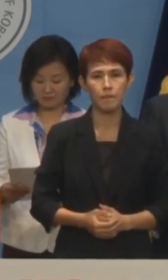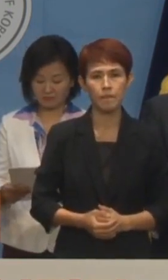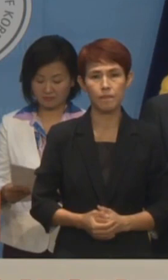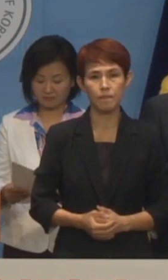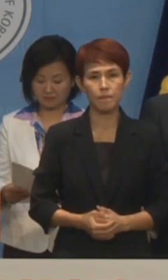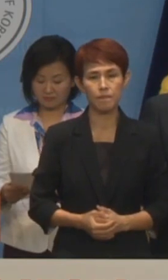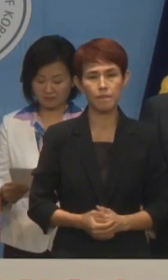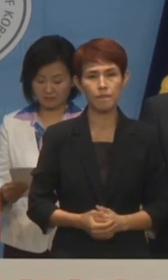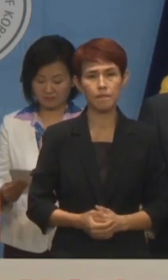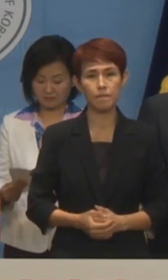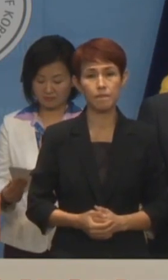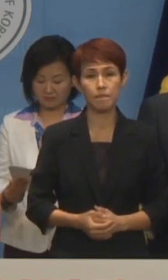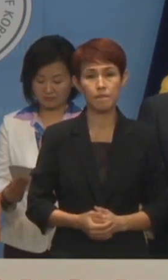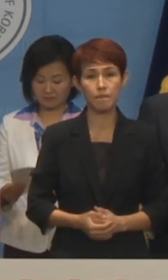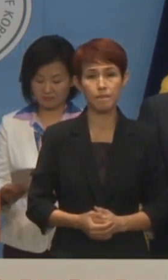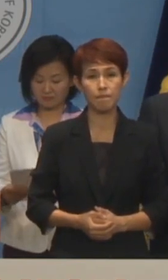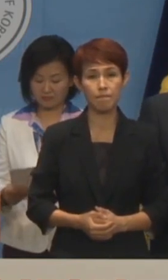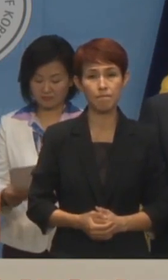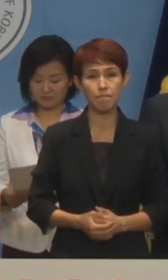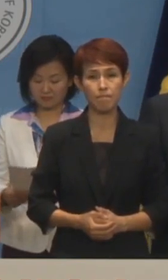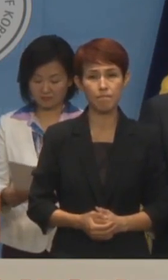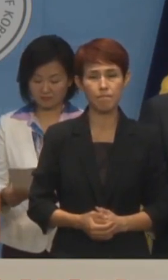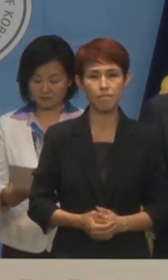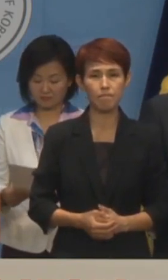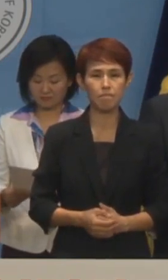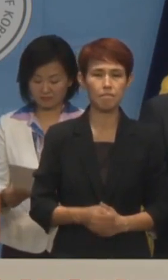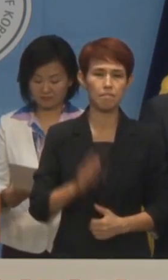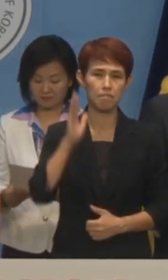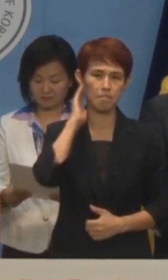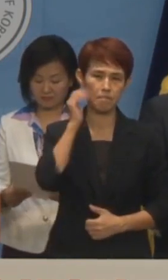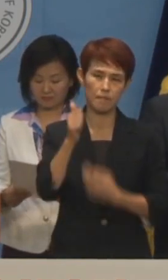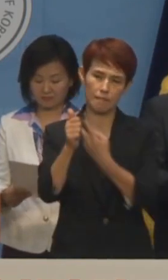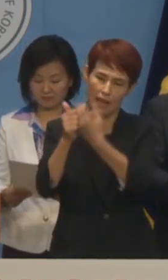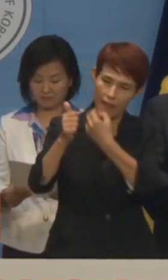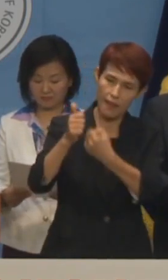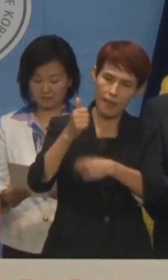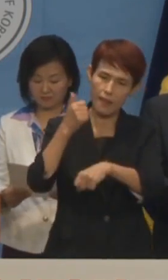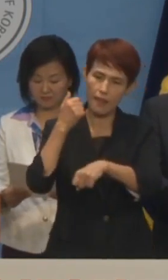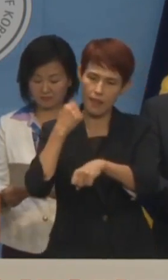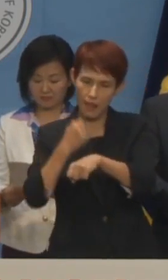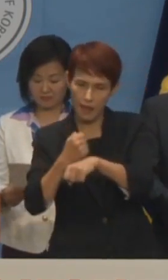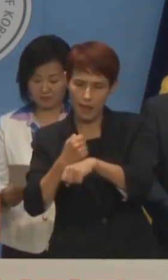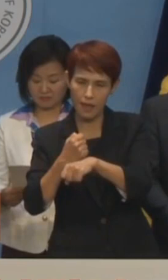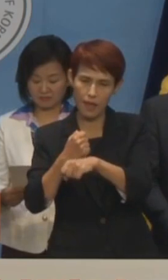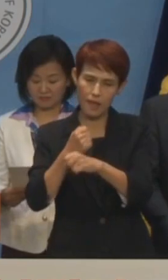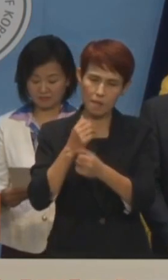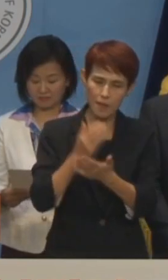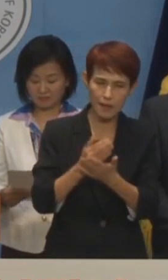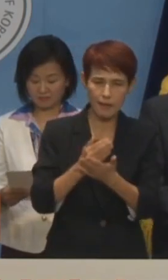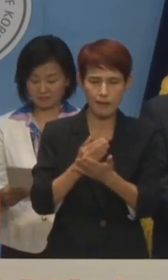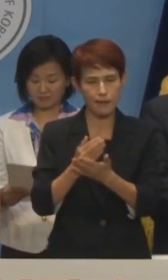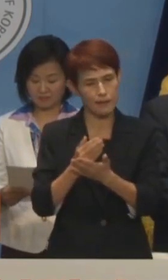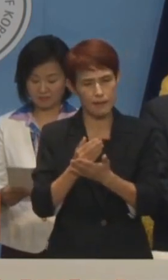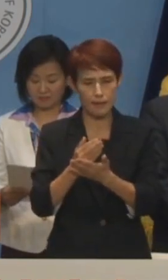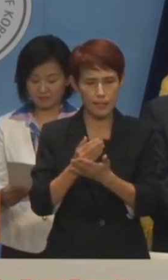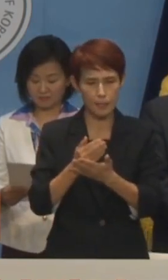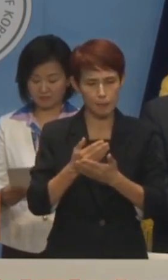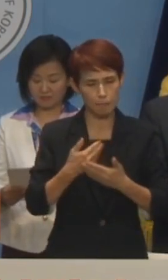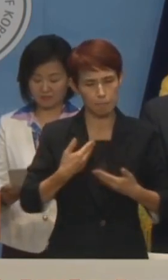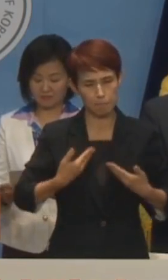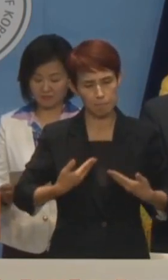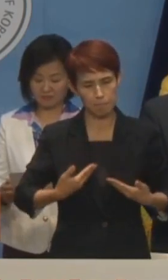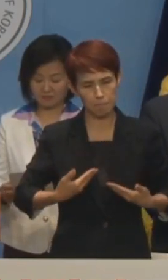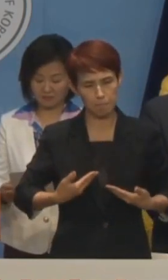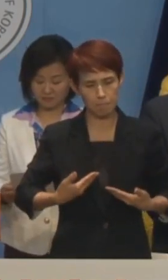사실 그동안 탄핵 문제에 대해서 우리 국민들이 조심스럽고 신중했던 것이